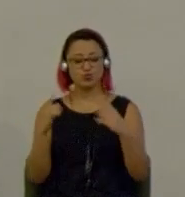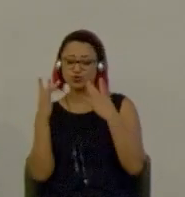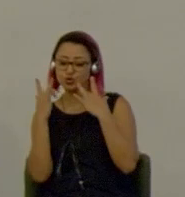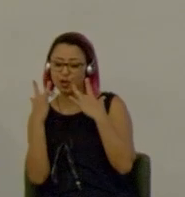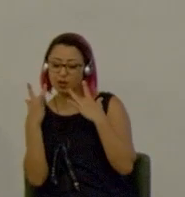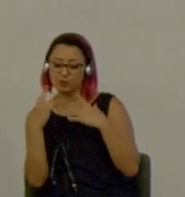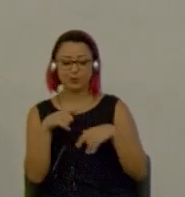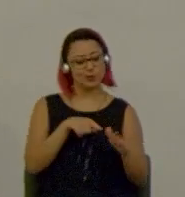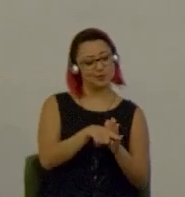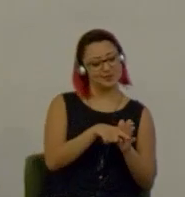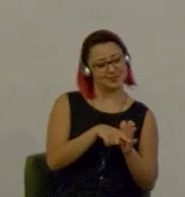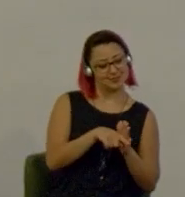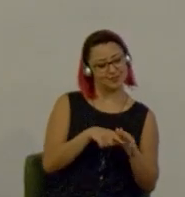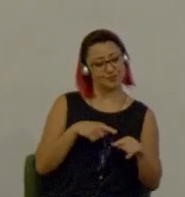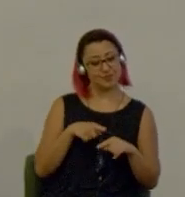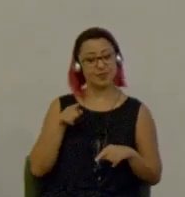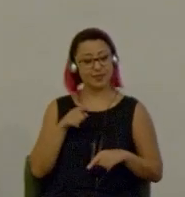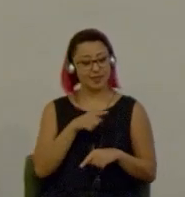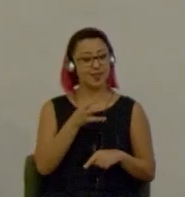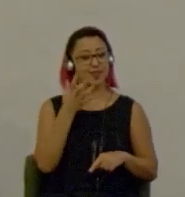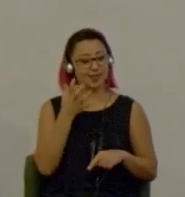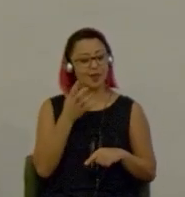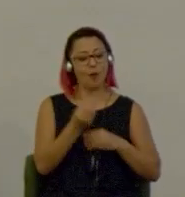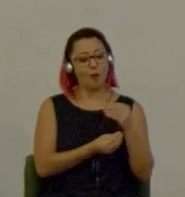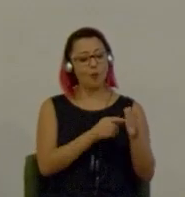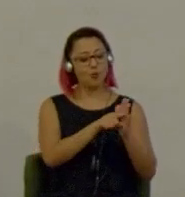comme théâtre de la preuve. C'était sa